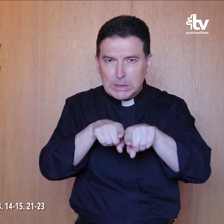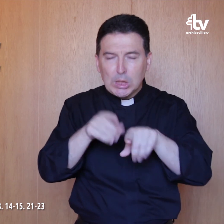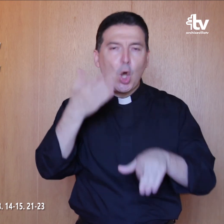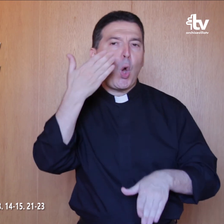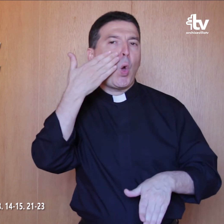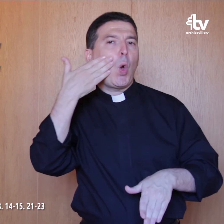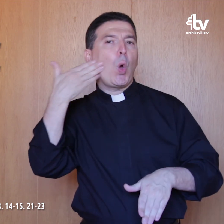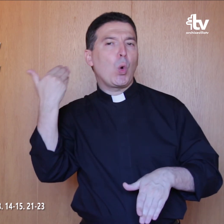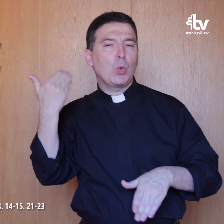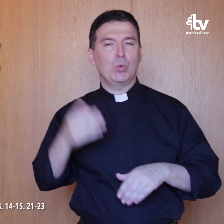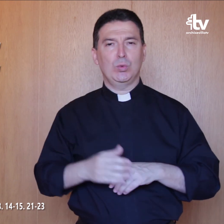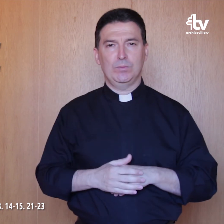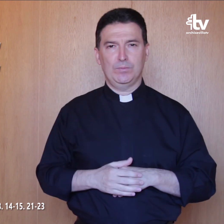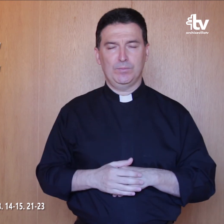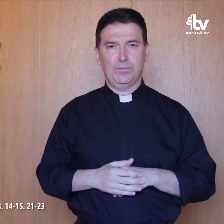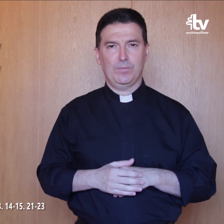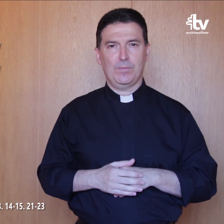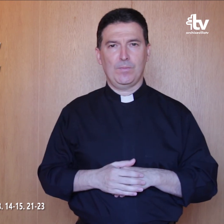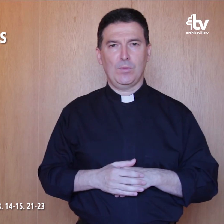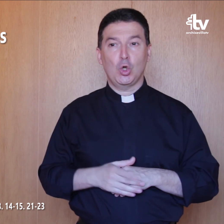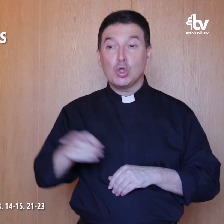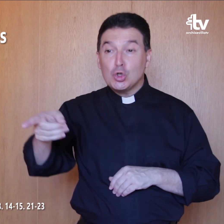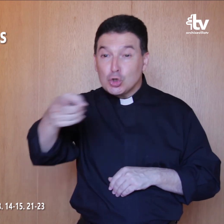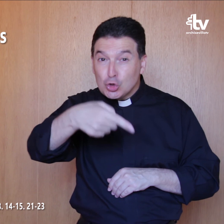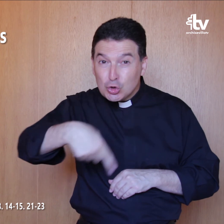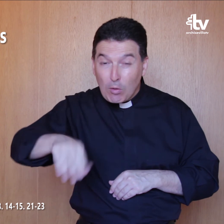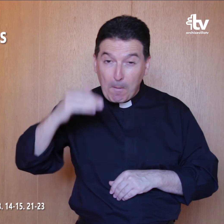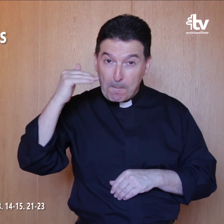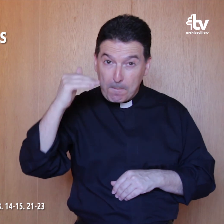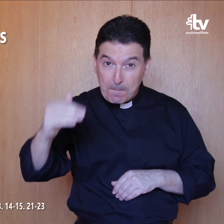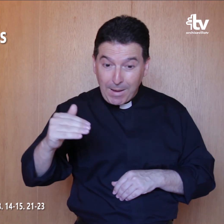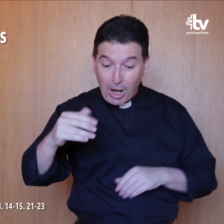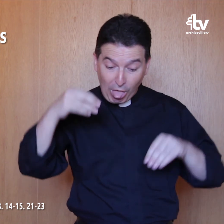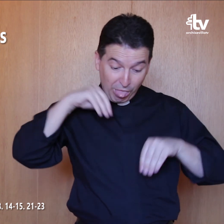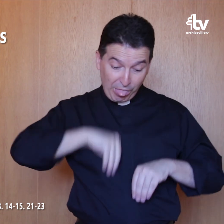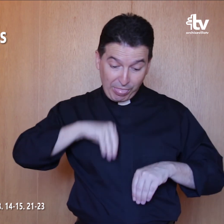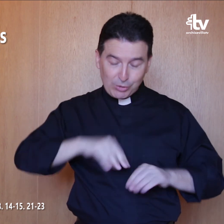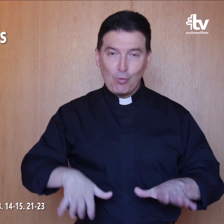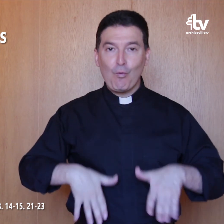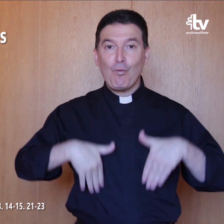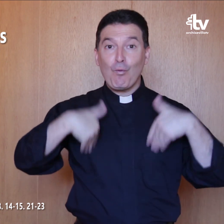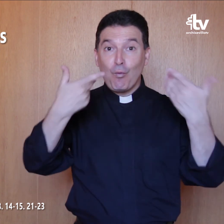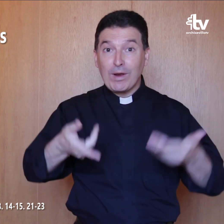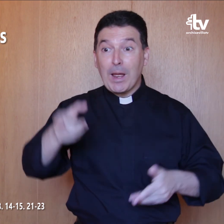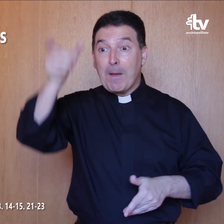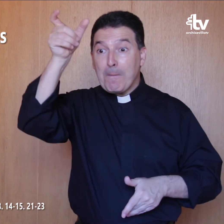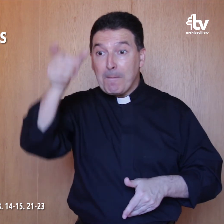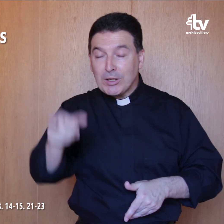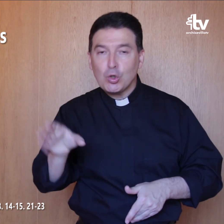orgullo, frivolidad. Todas esas maldades salen de dentro y hacen al hombre